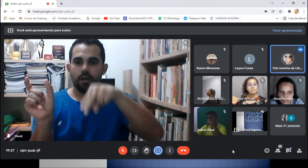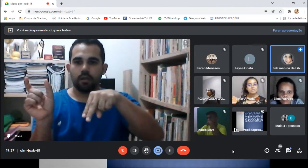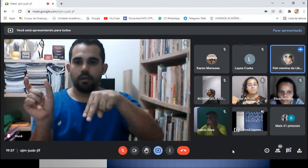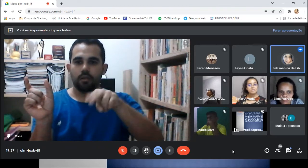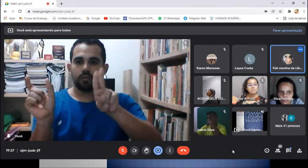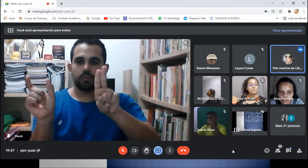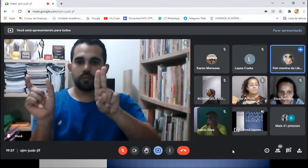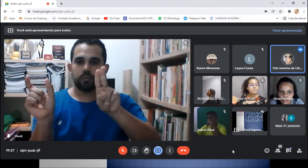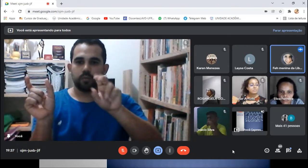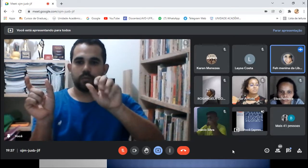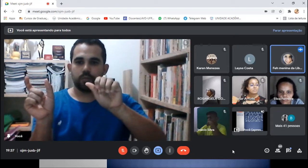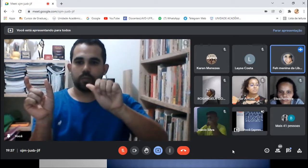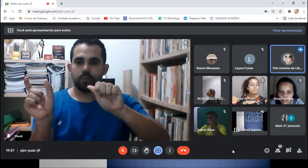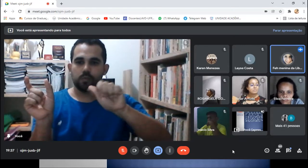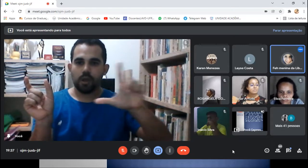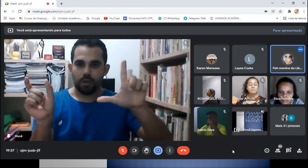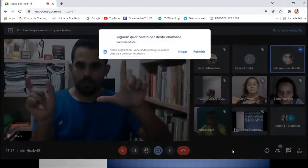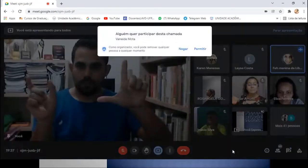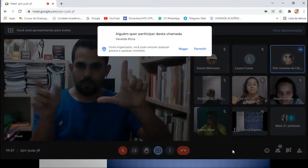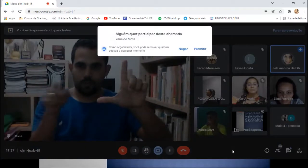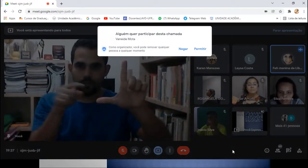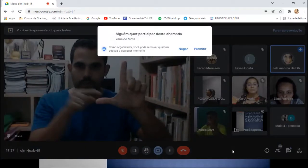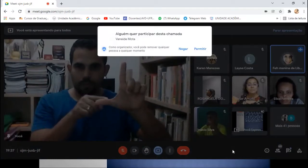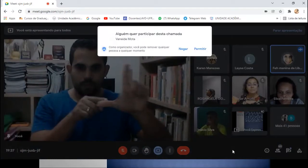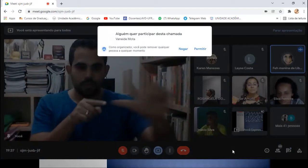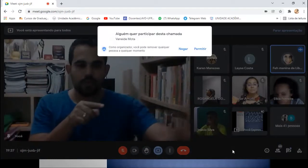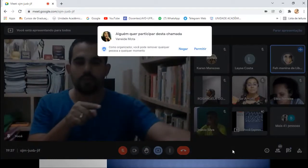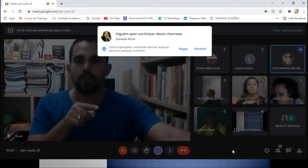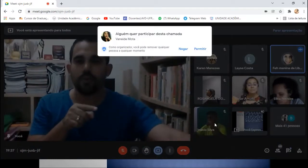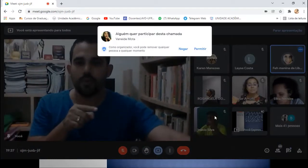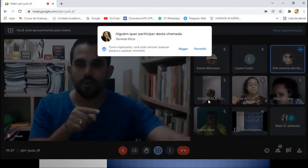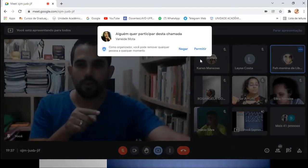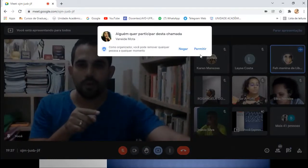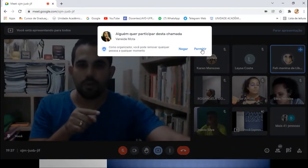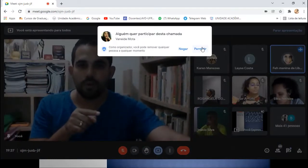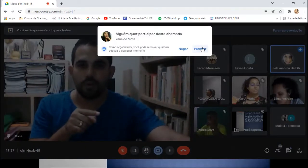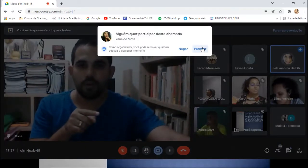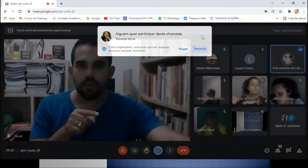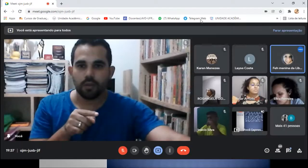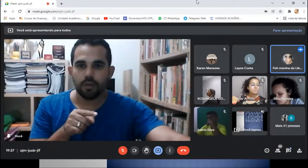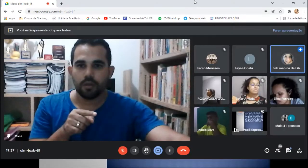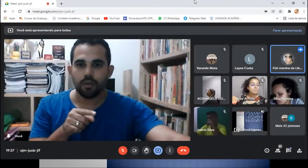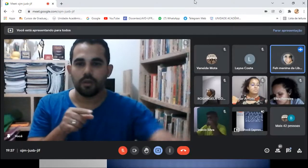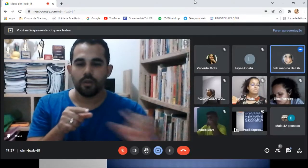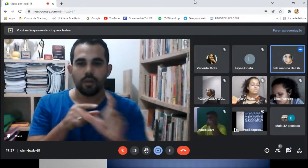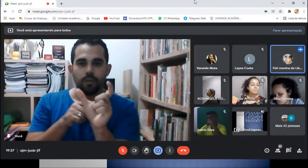signo, agora a gente vai estudar o que signolog significa, tá bom? Esse